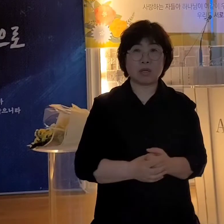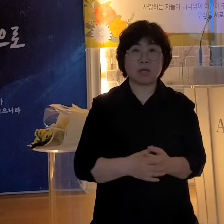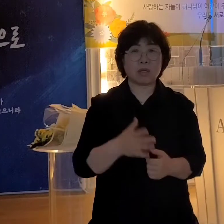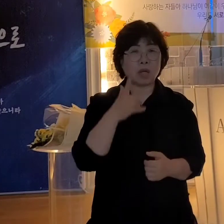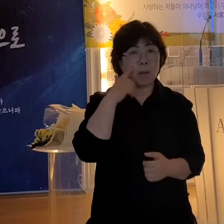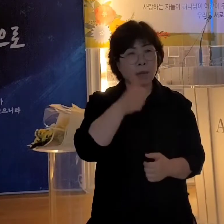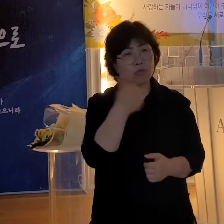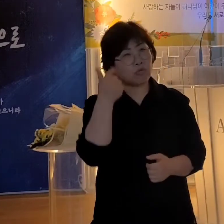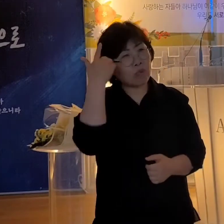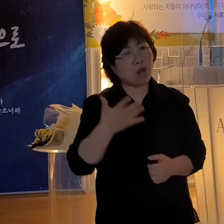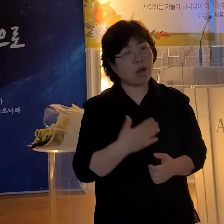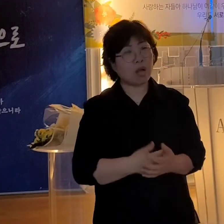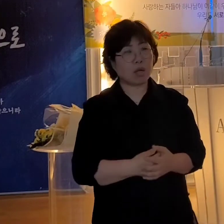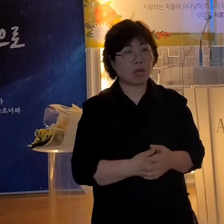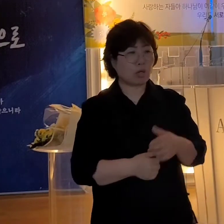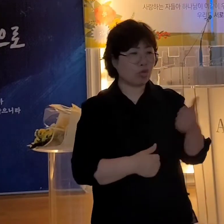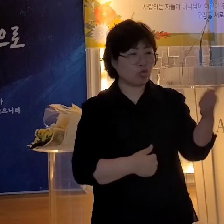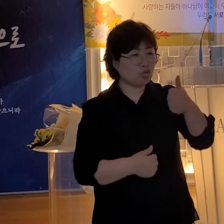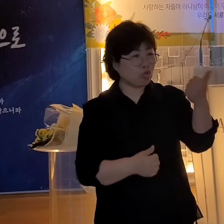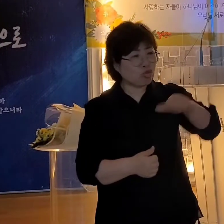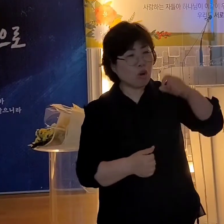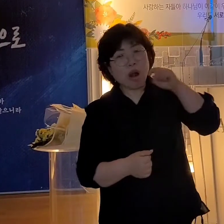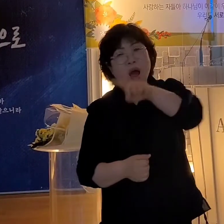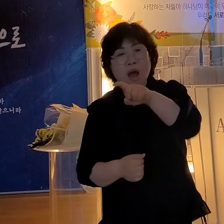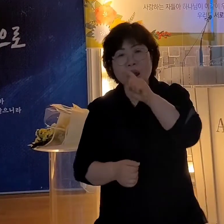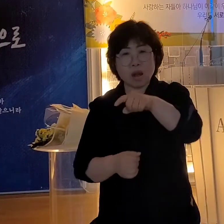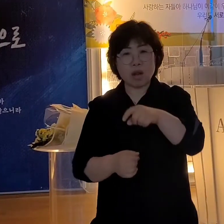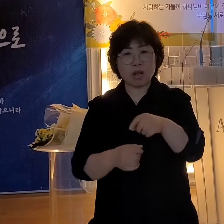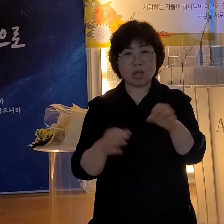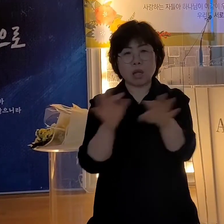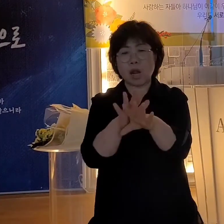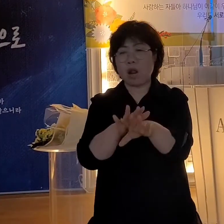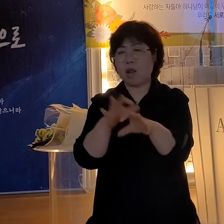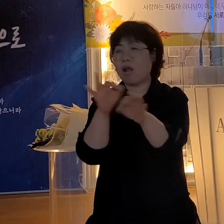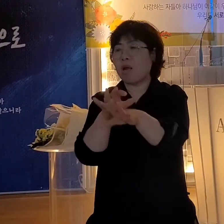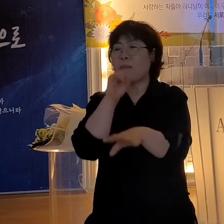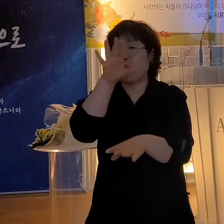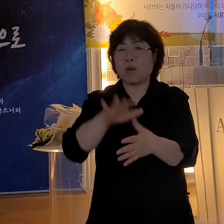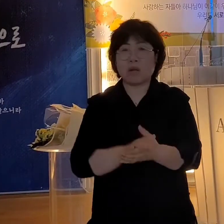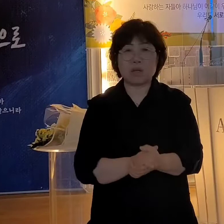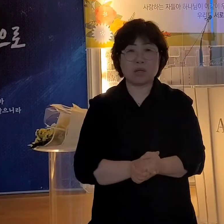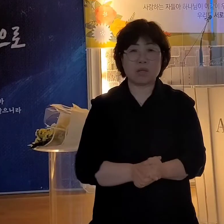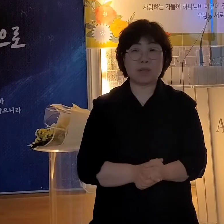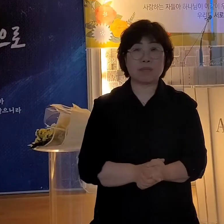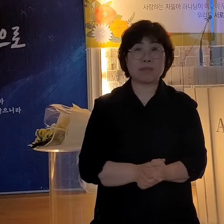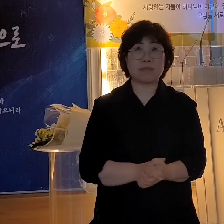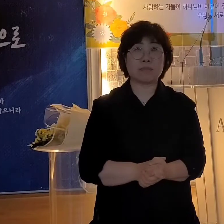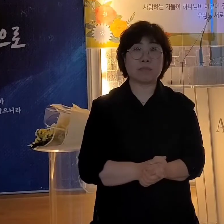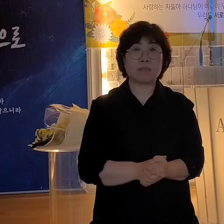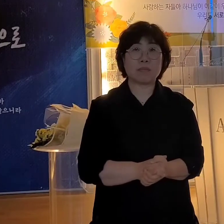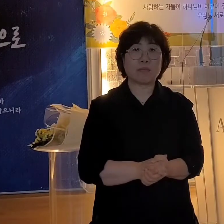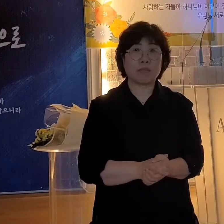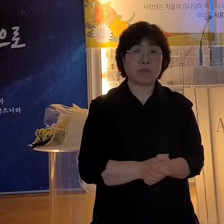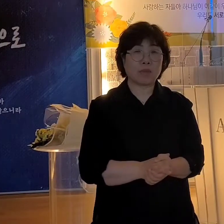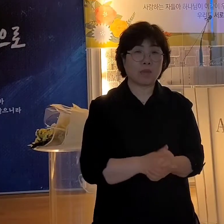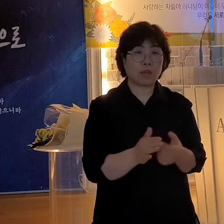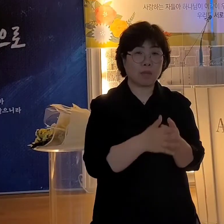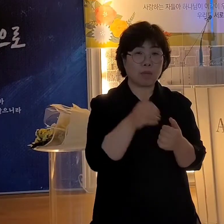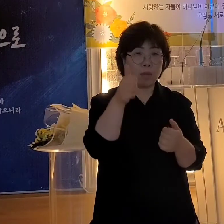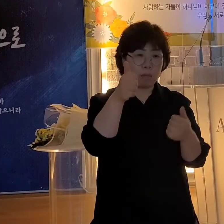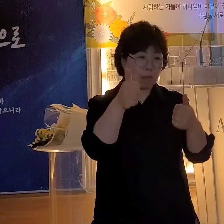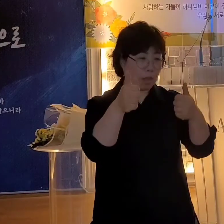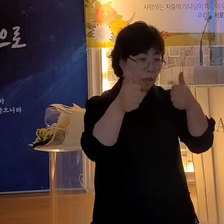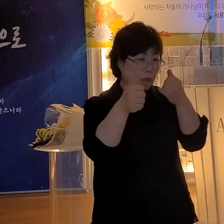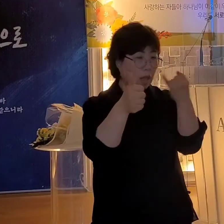좋겠어. 죽어버렸으면 좋겠어. 아빠가 없어졌으면 좋겠어. 인구의 아내와 딸은